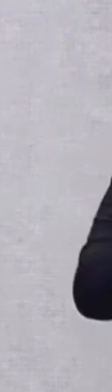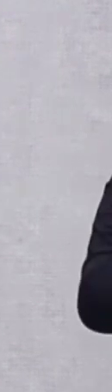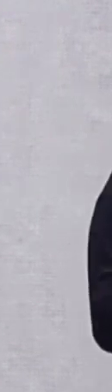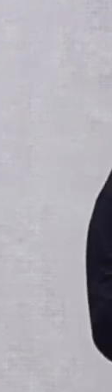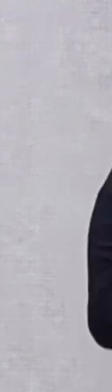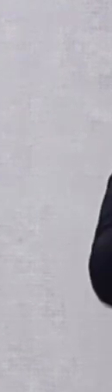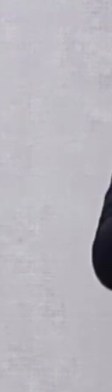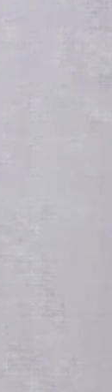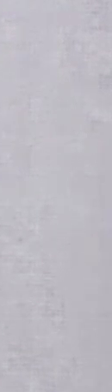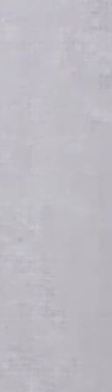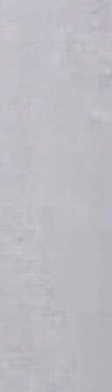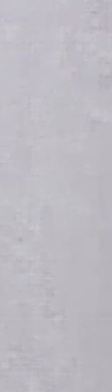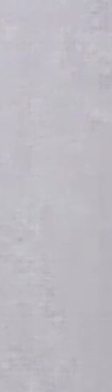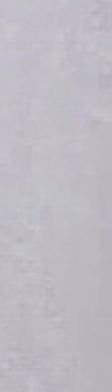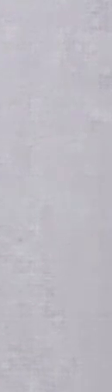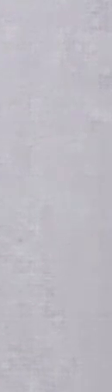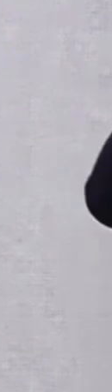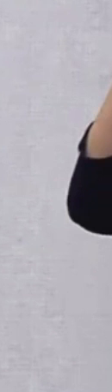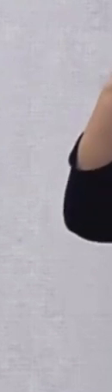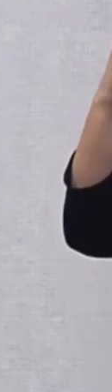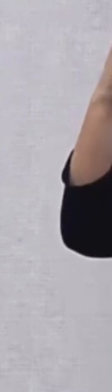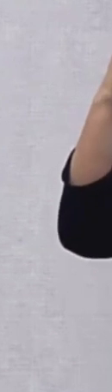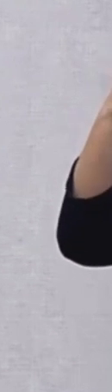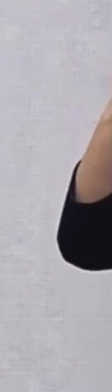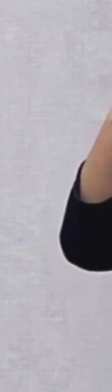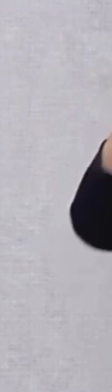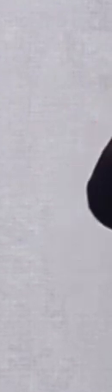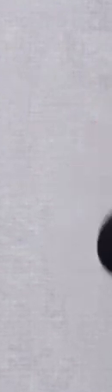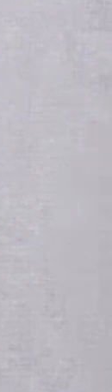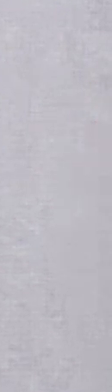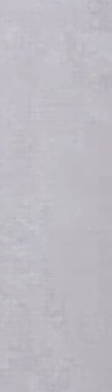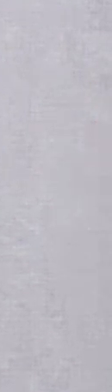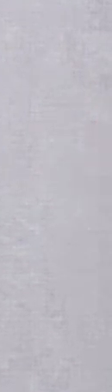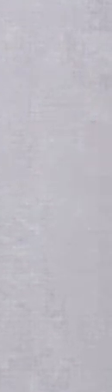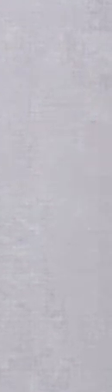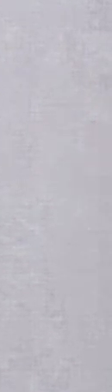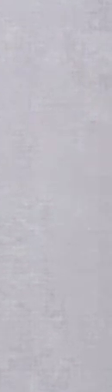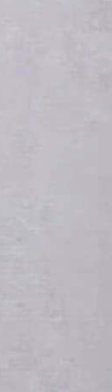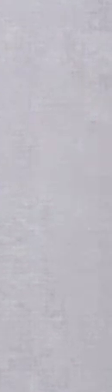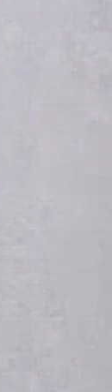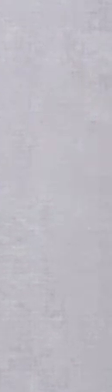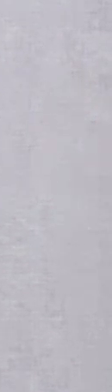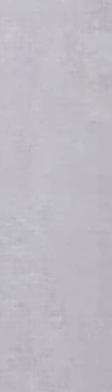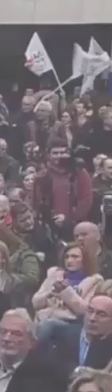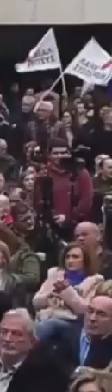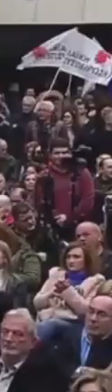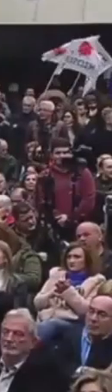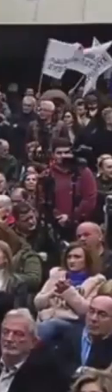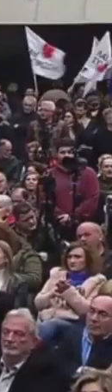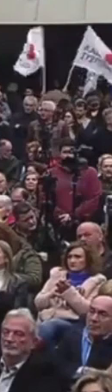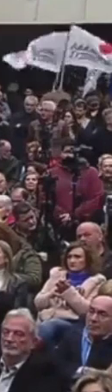Η Ήρα η Κουρή, φιλόλογος, διετέλεσε αντιδήμαρχος Πατρέων, πρόεδρος του Συλλόγου Προστασίας